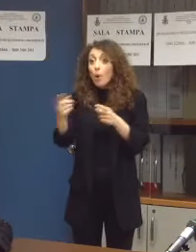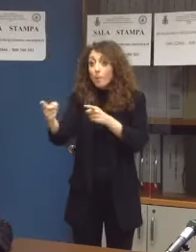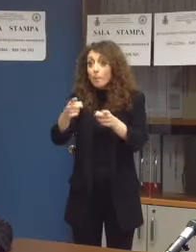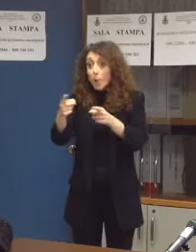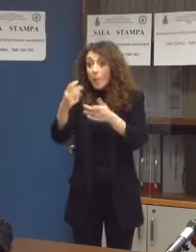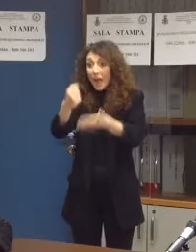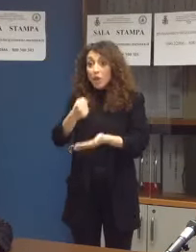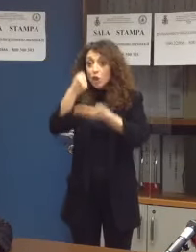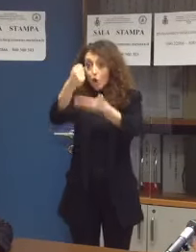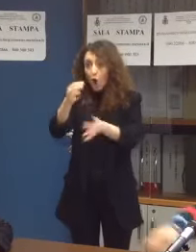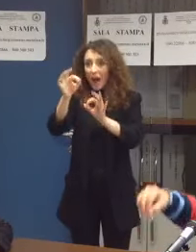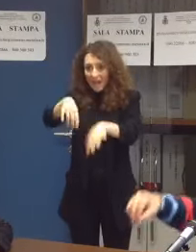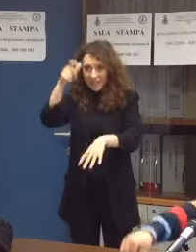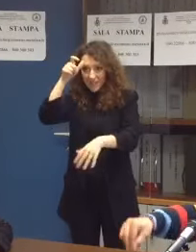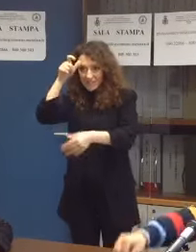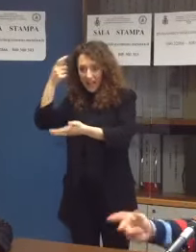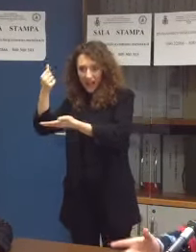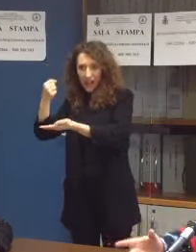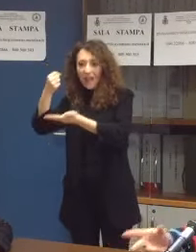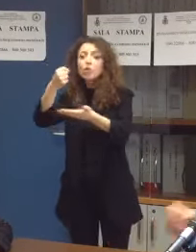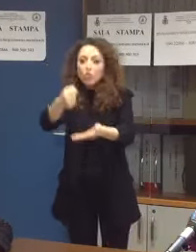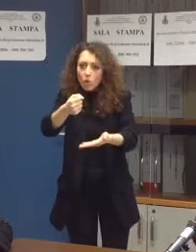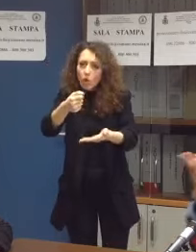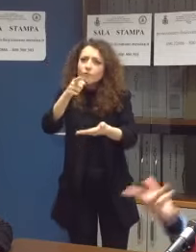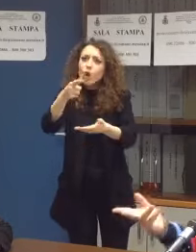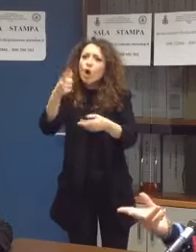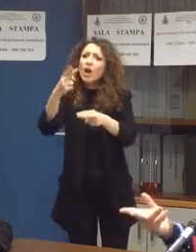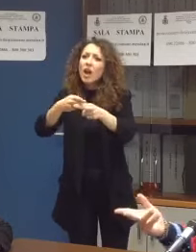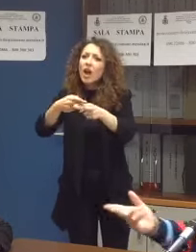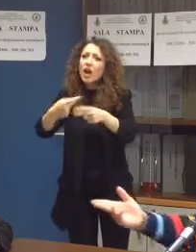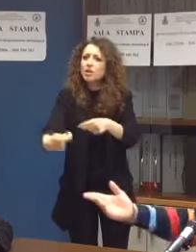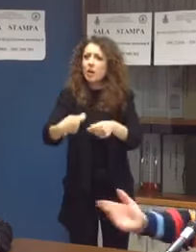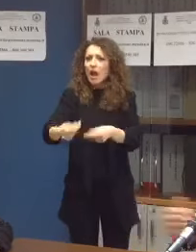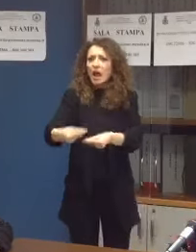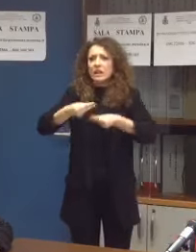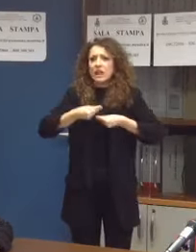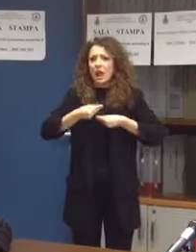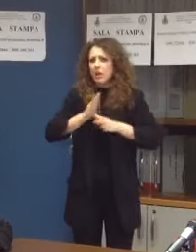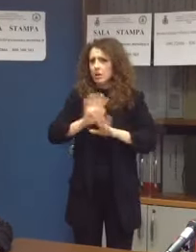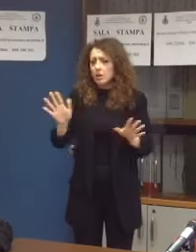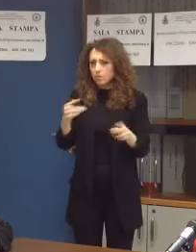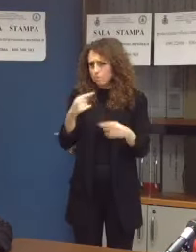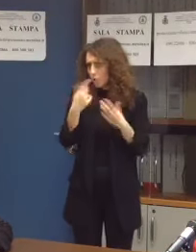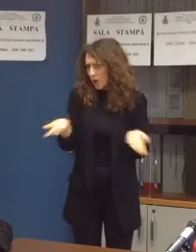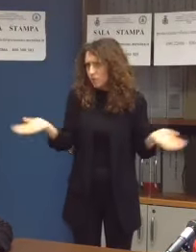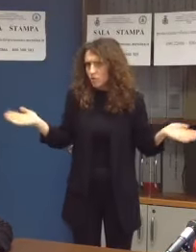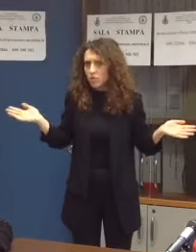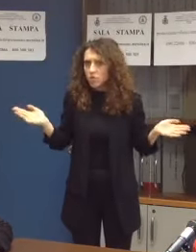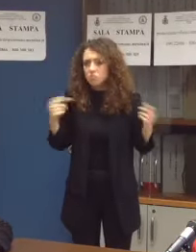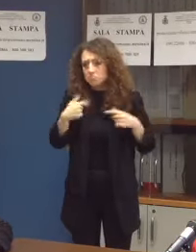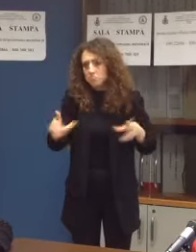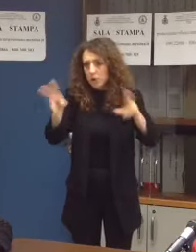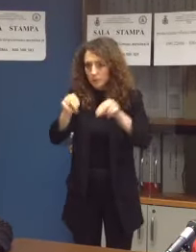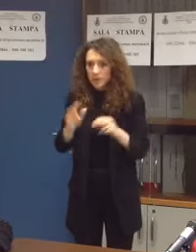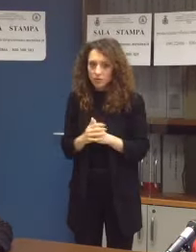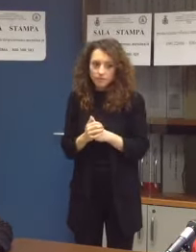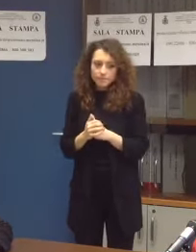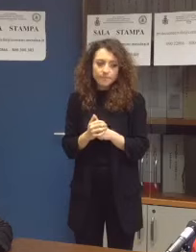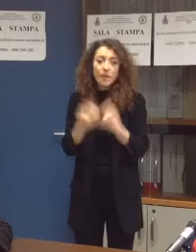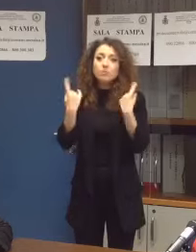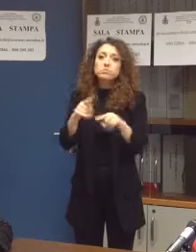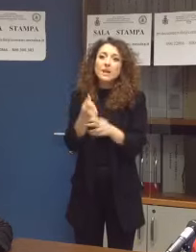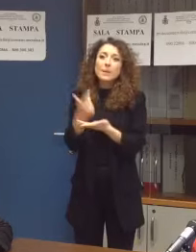io mi fido di voi nel momento in cui avete sul conto la cassa integrazione. Lo abbiamo detto e lo ribadiamo, questo